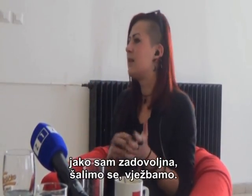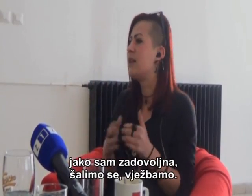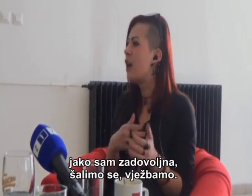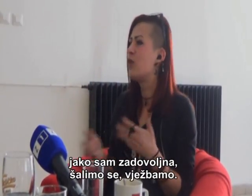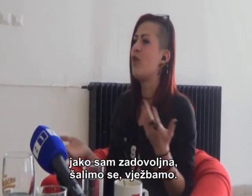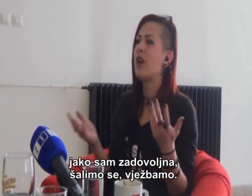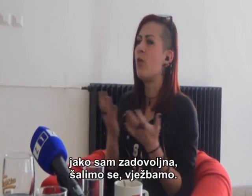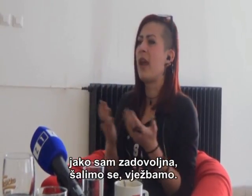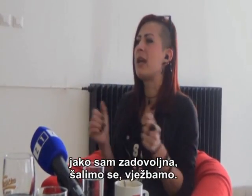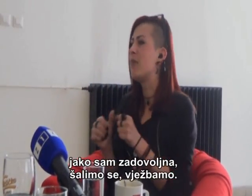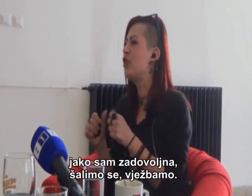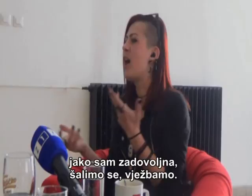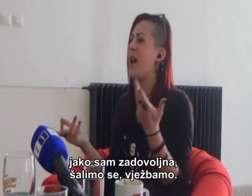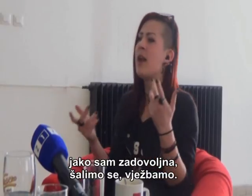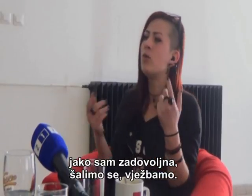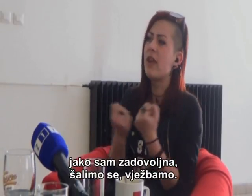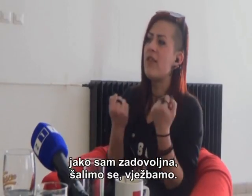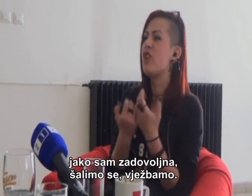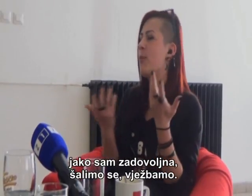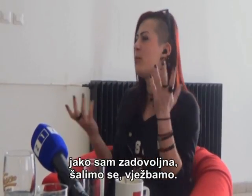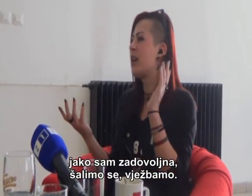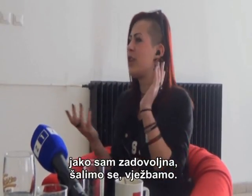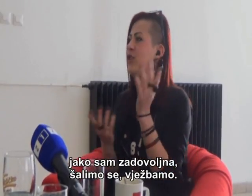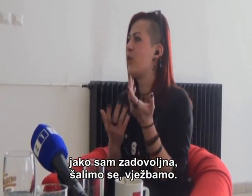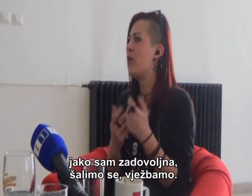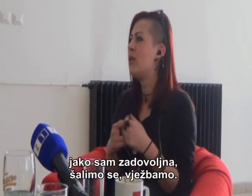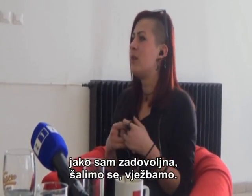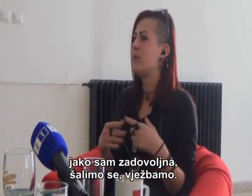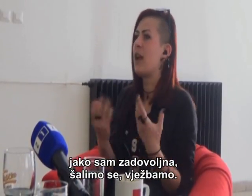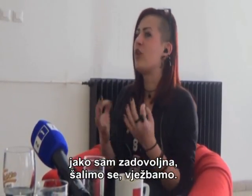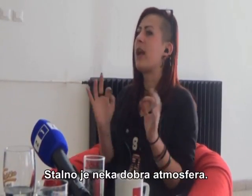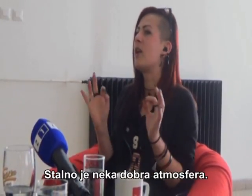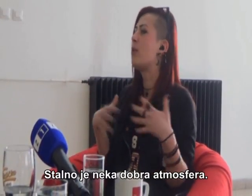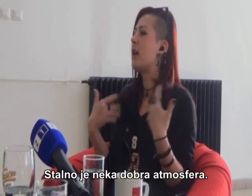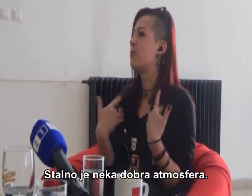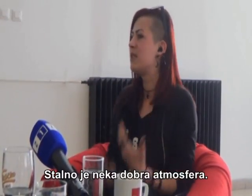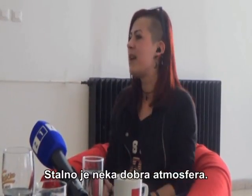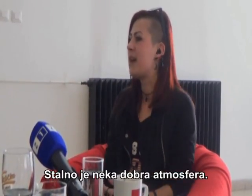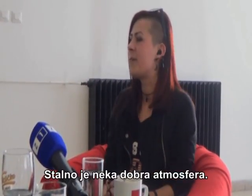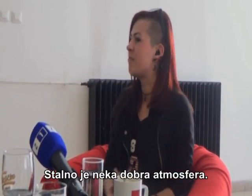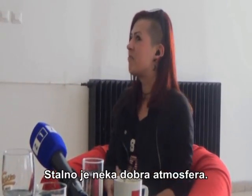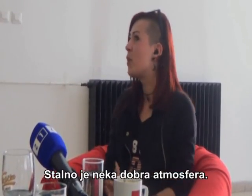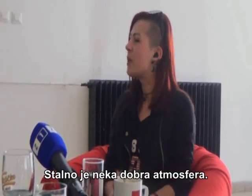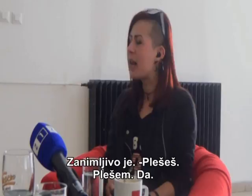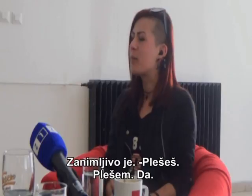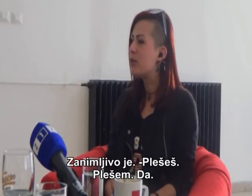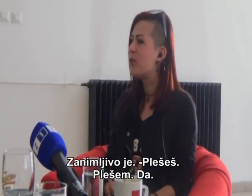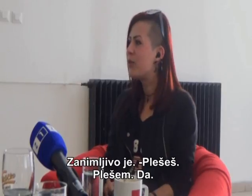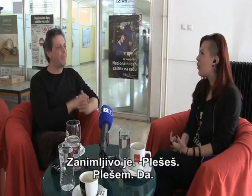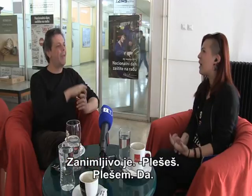i zadovoljna, uvijek ima čale, uvijek vješpamo nešto. Stano je neka dobra atmosfera. Dobro, lijepo. Svoje, da